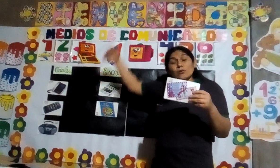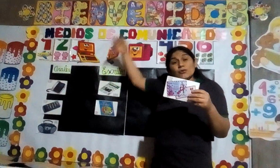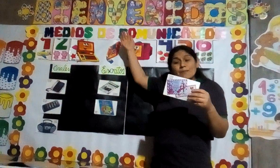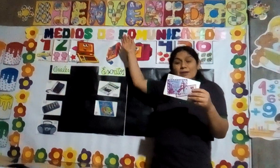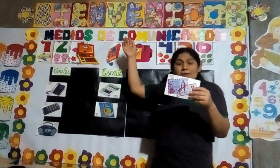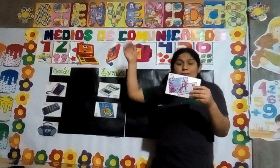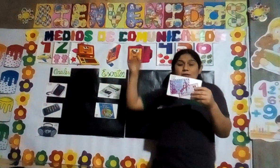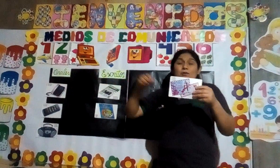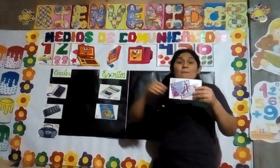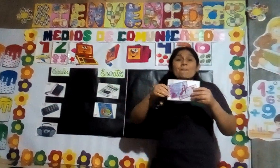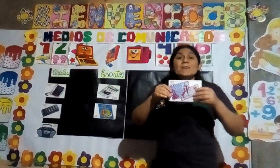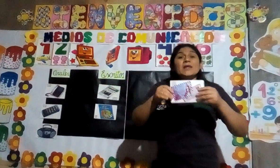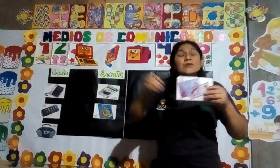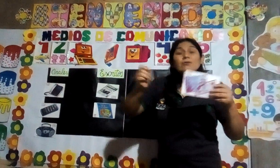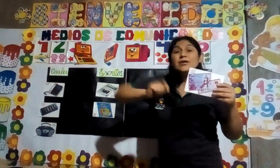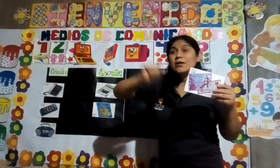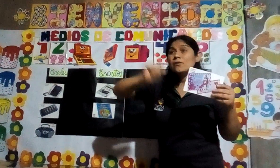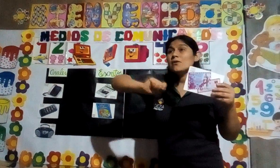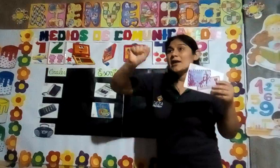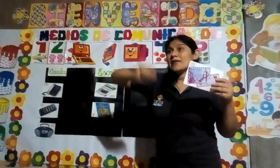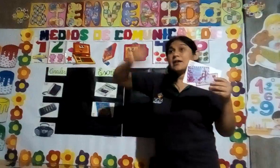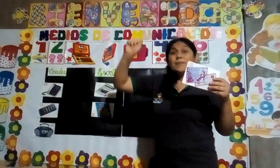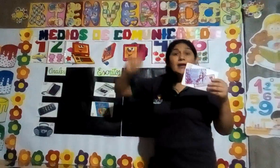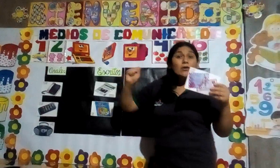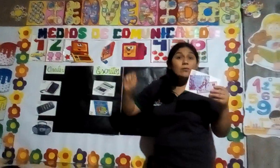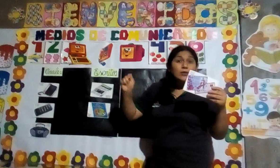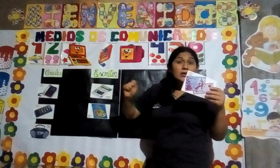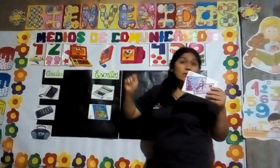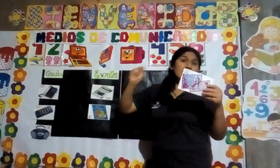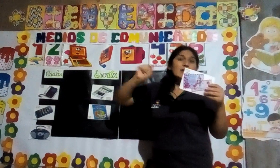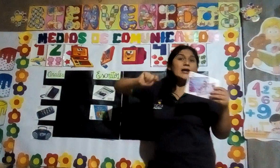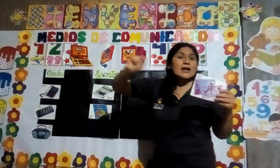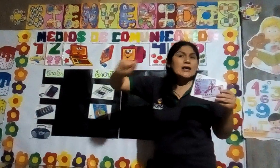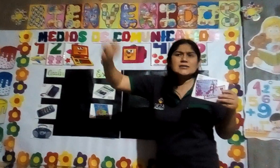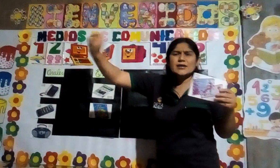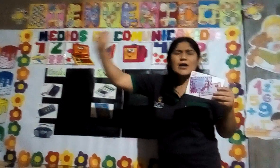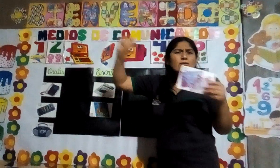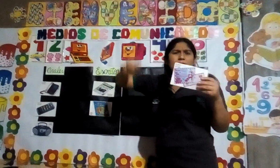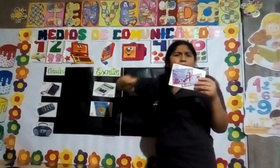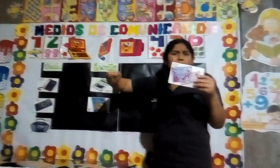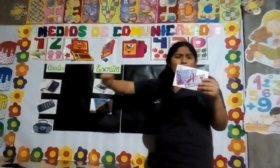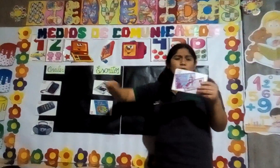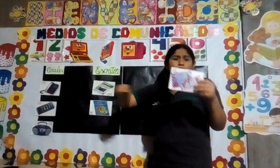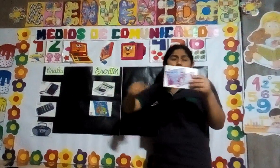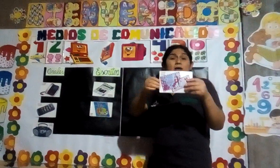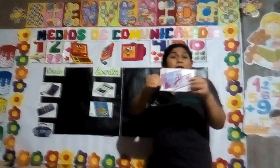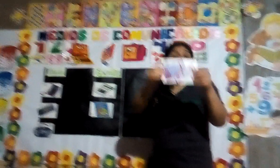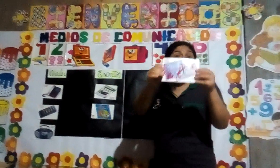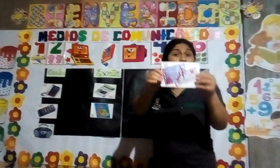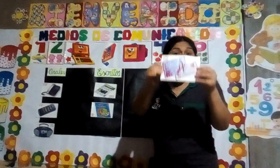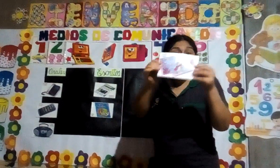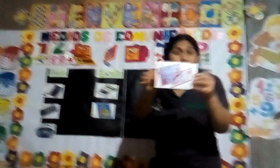otro departamento y yo quiero escribirle algo bonito, decirle que la extraño, que la quiero mucho, le puedo escribir